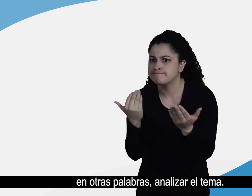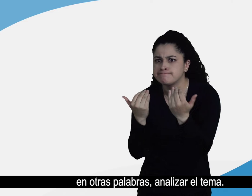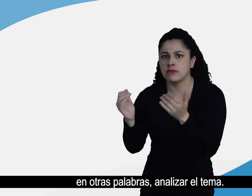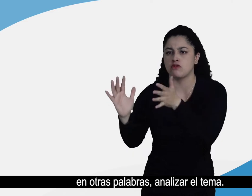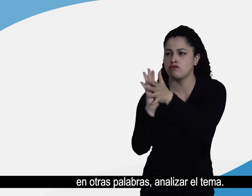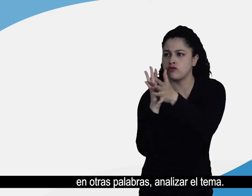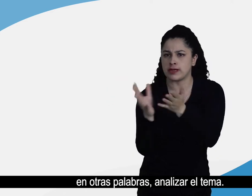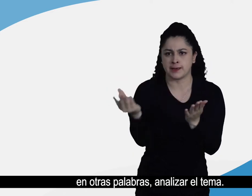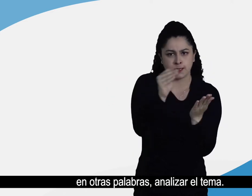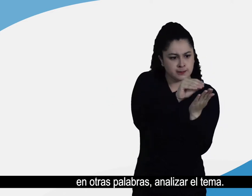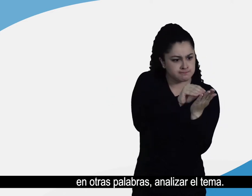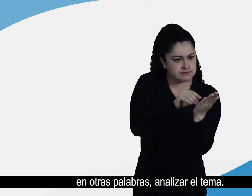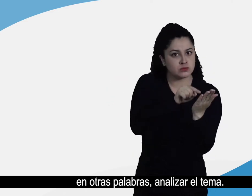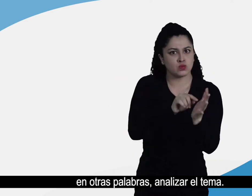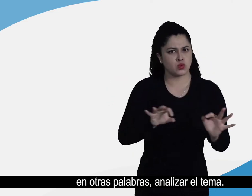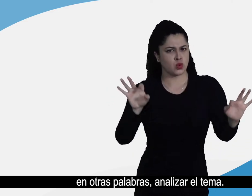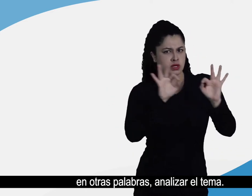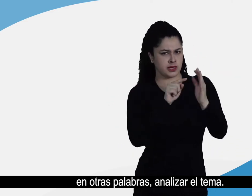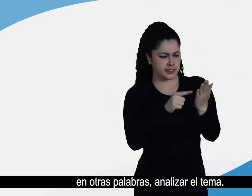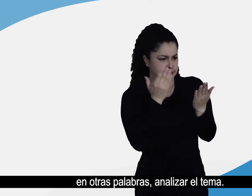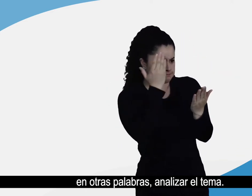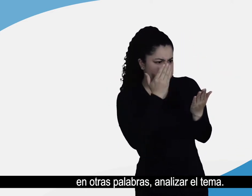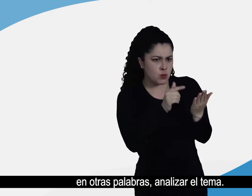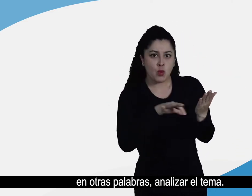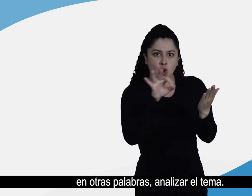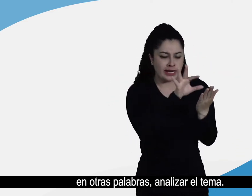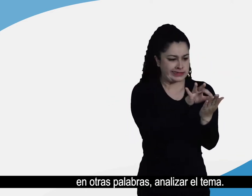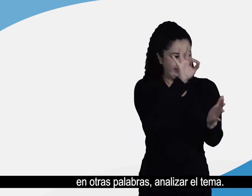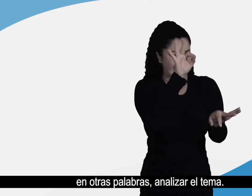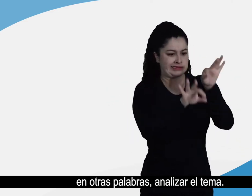En otras palabras, analizar el tema.